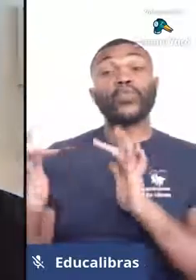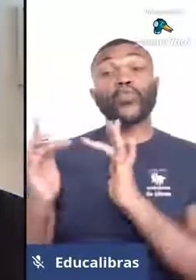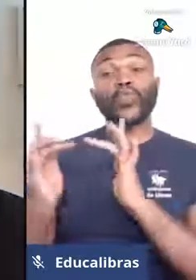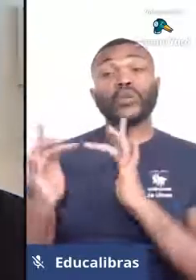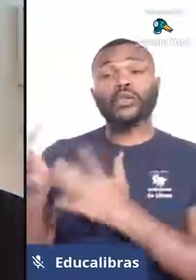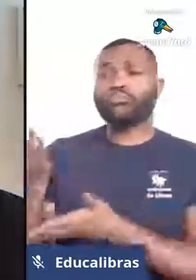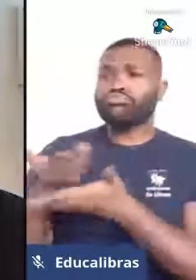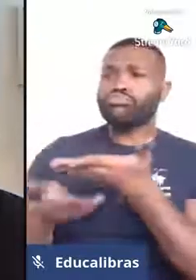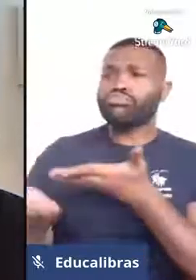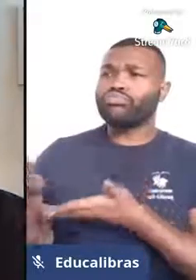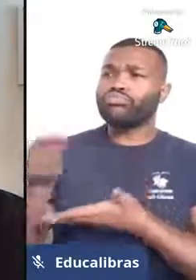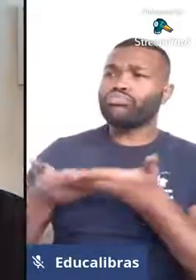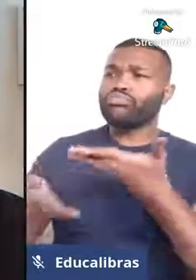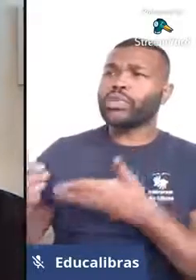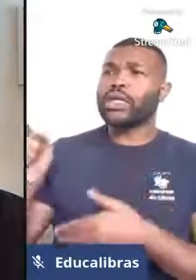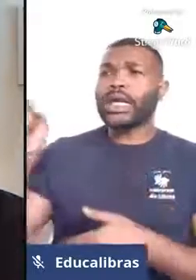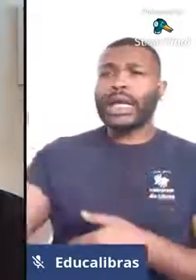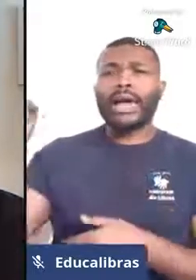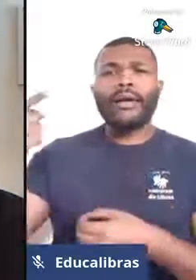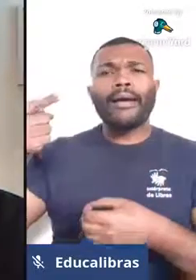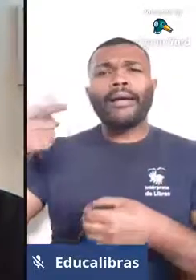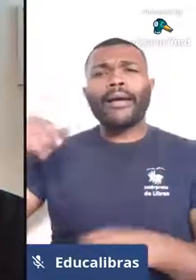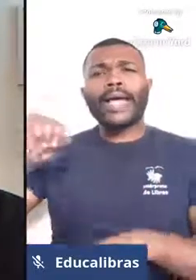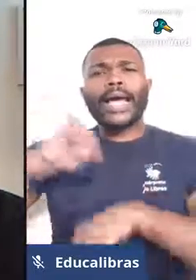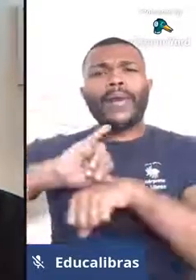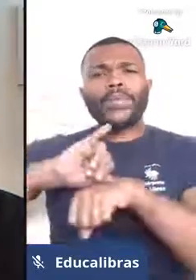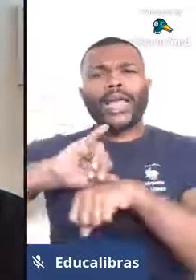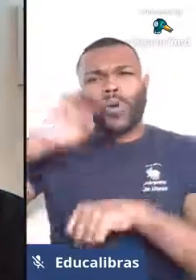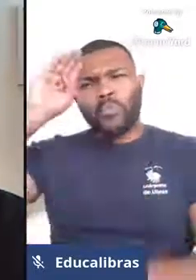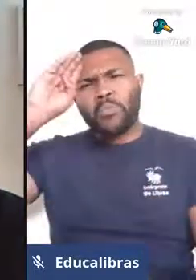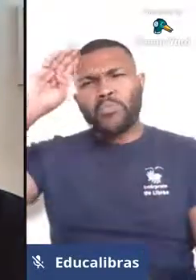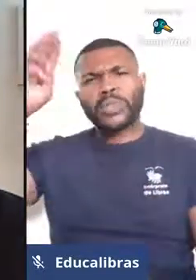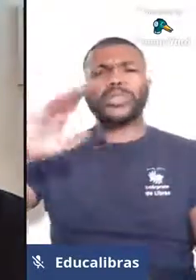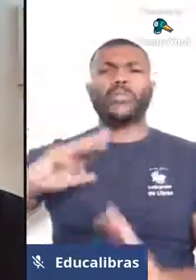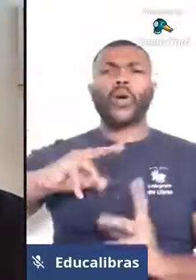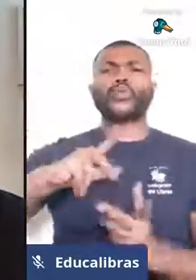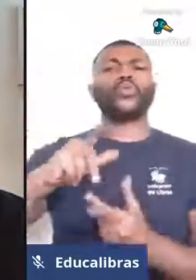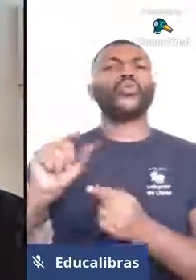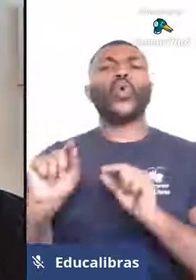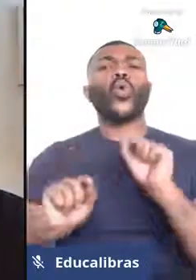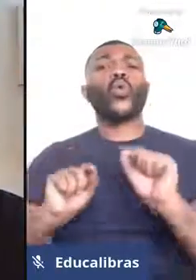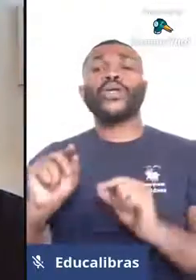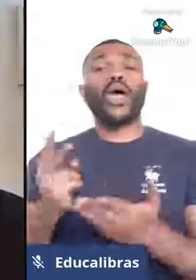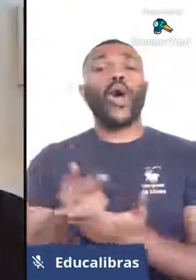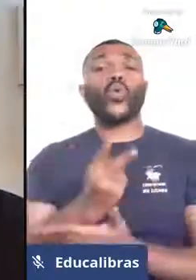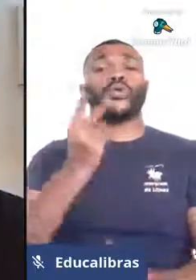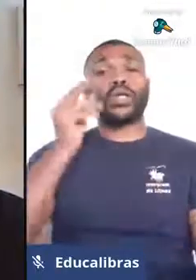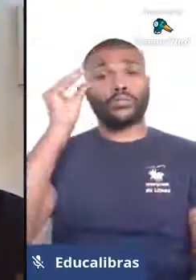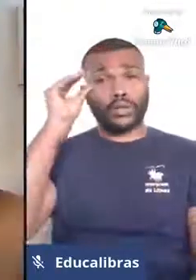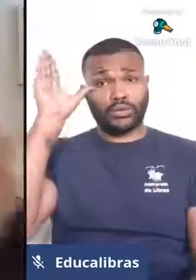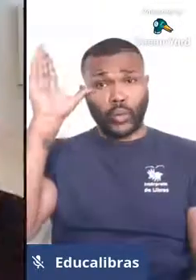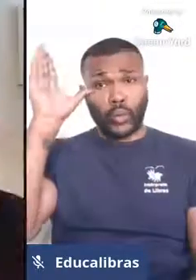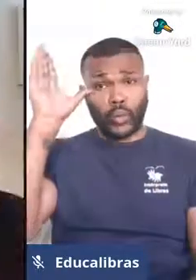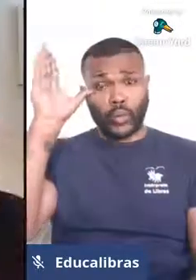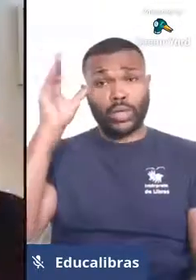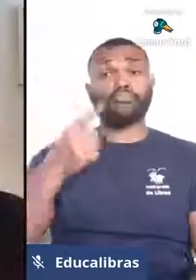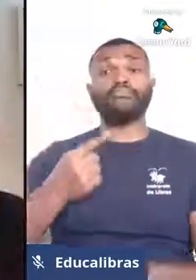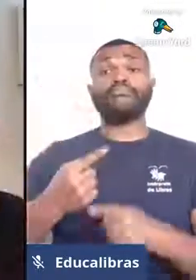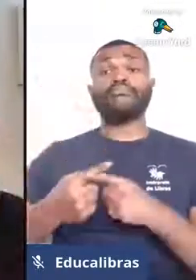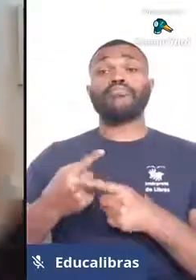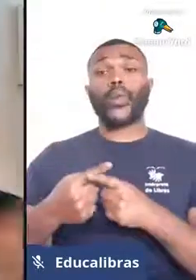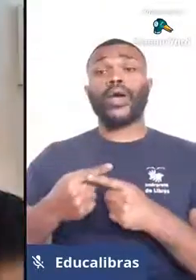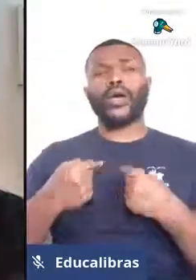das principais capitais do mundo, o que é feito em termos culturais. Sabe por quê, Érica? Até porque eu